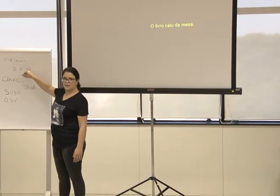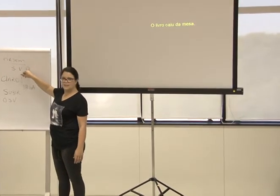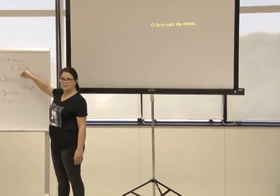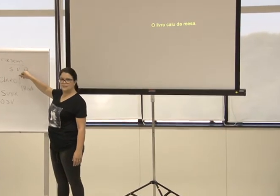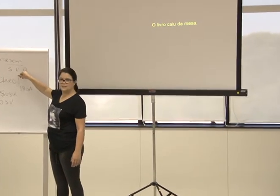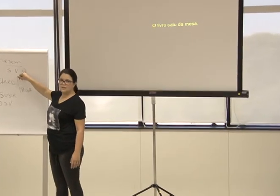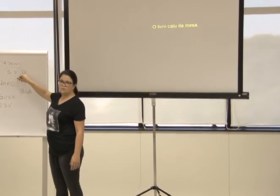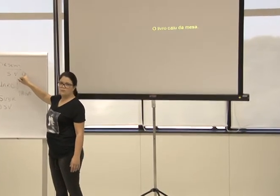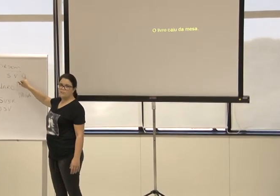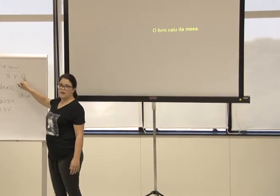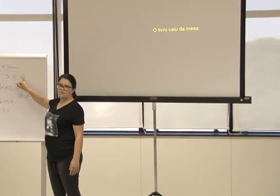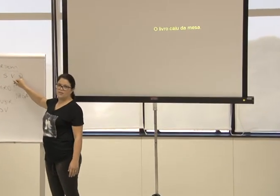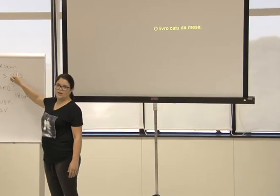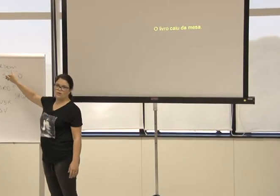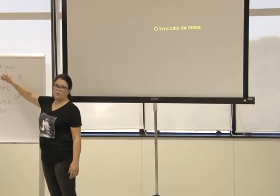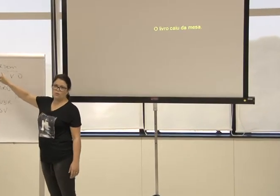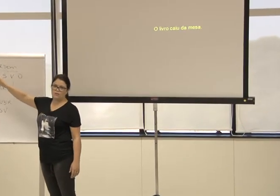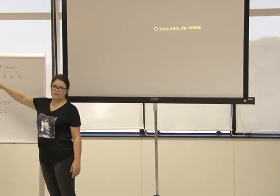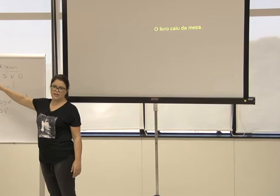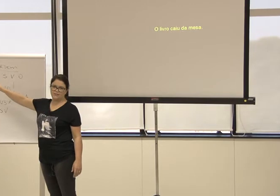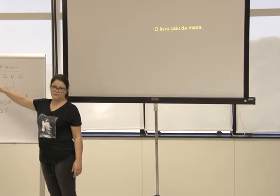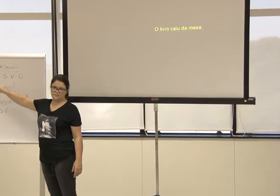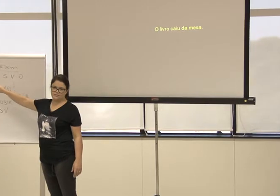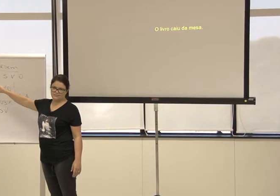mesa. Primeiro vem objeto,